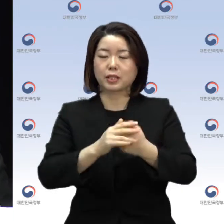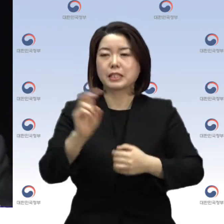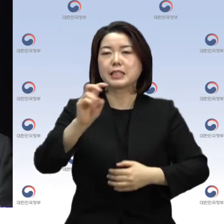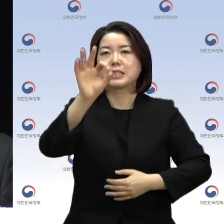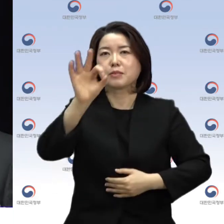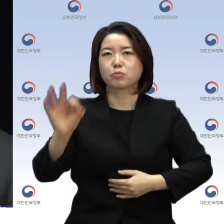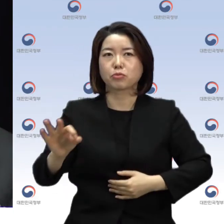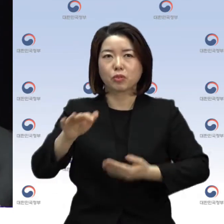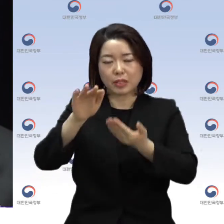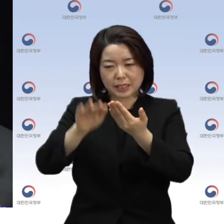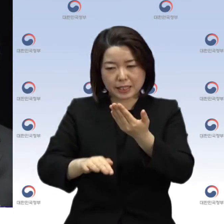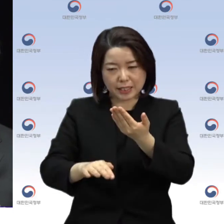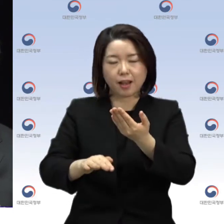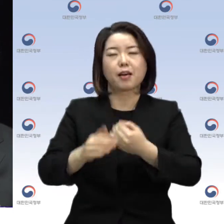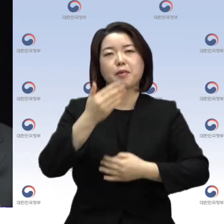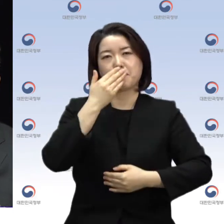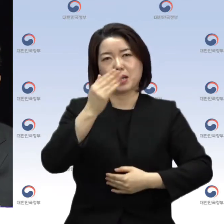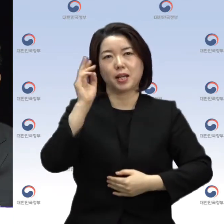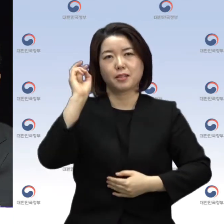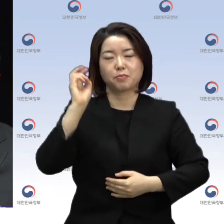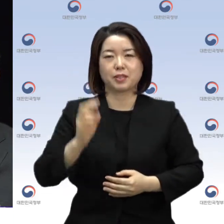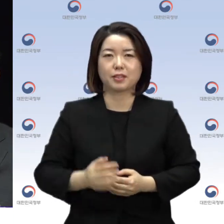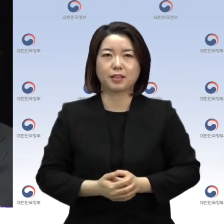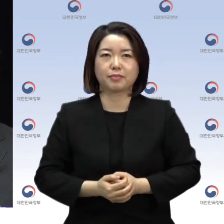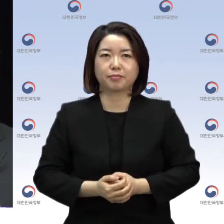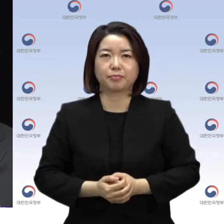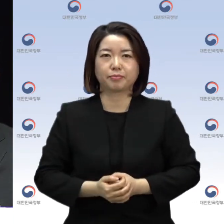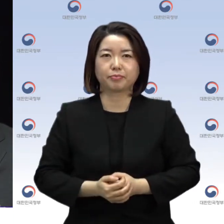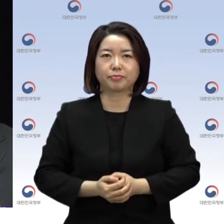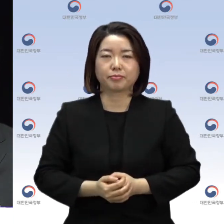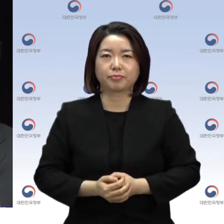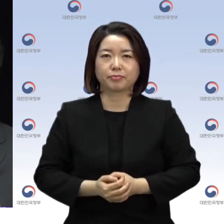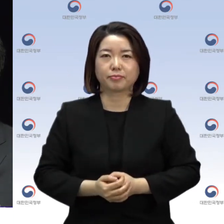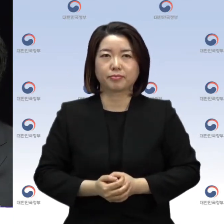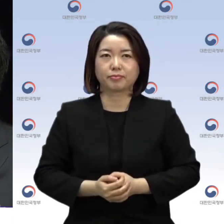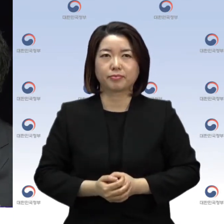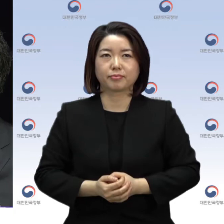20% 이하로 낮출 수 있을 것입니다.